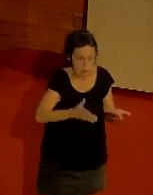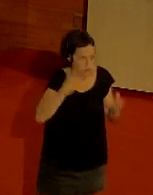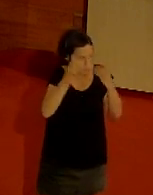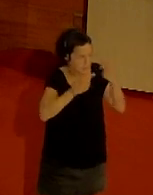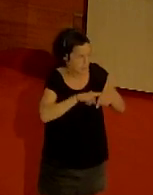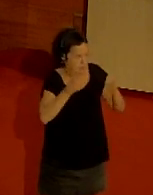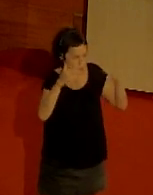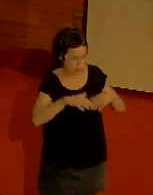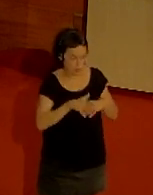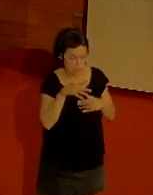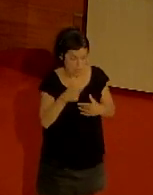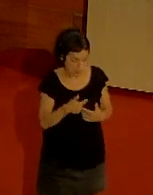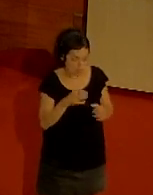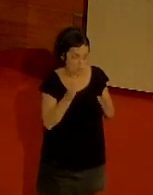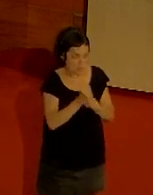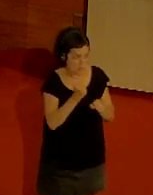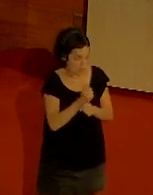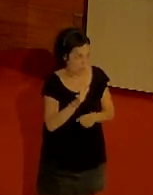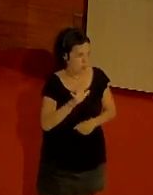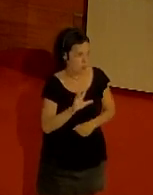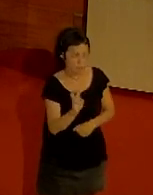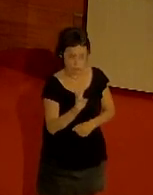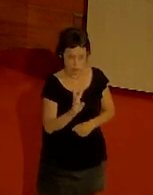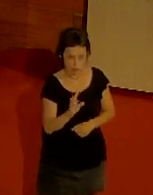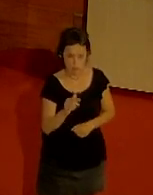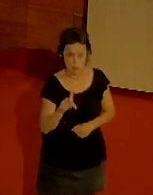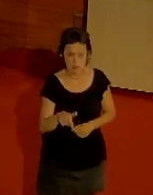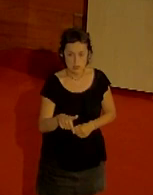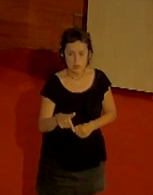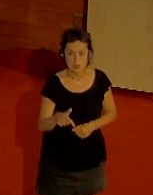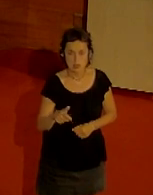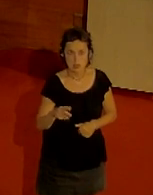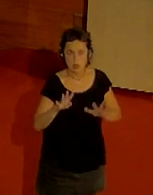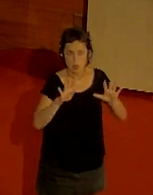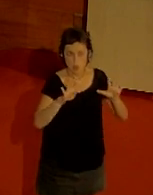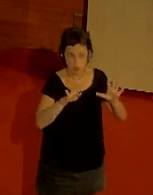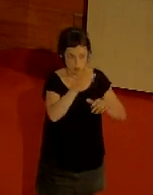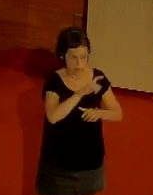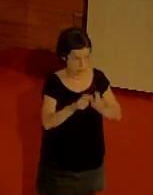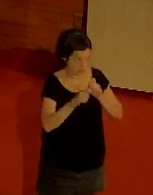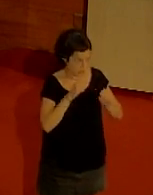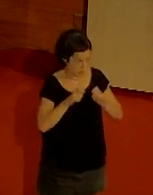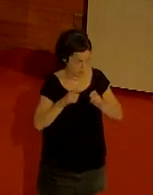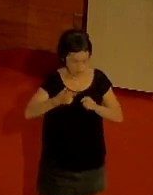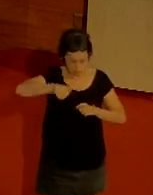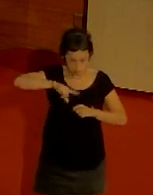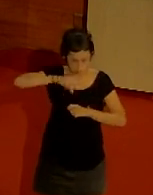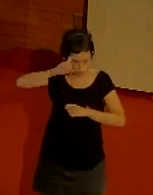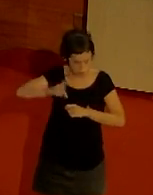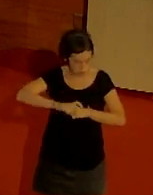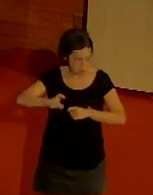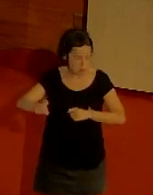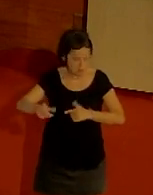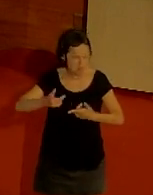Yo ahora trabajo en 5W, que fue un medio que fundamos entre 9 periodistas, etcétera, y sí que nos damos ese tiempo, aunque